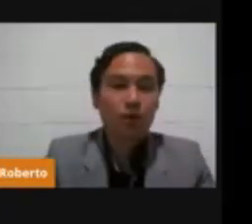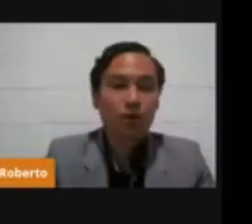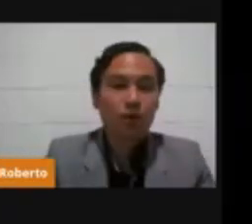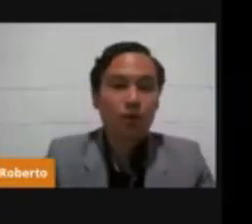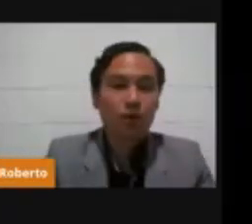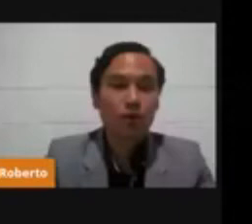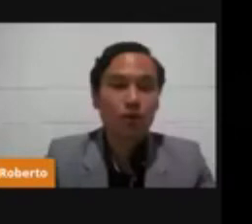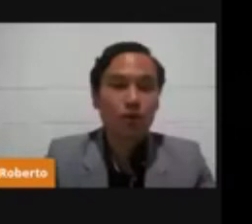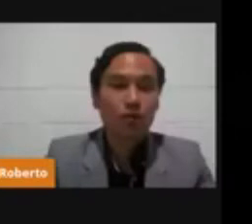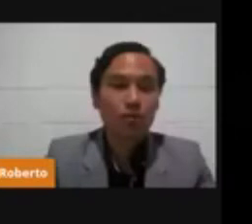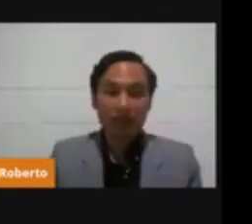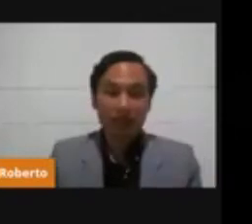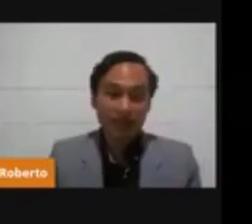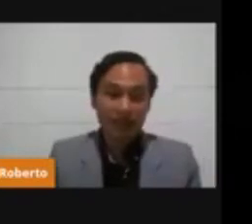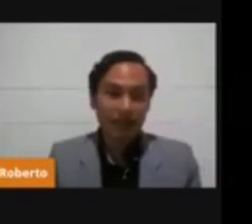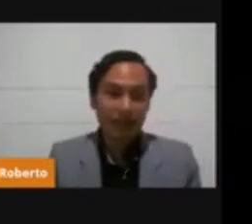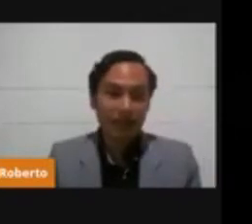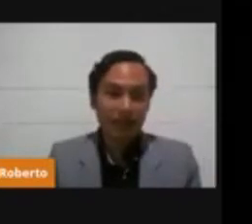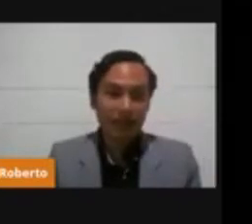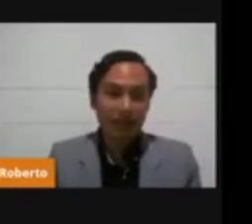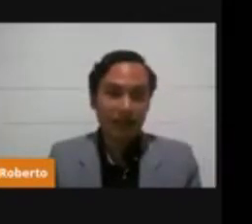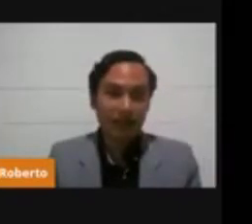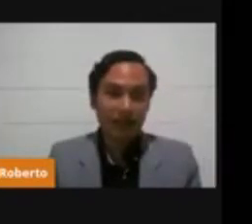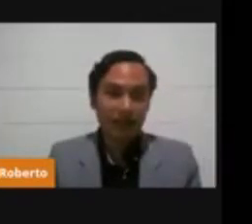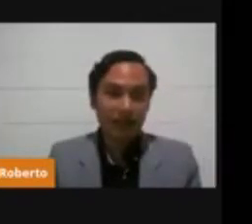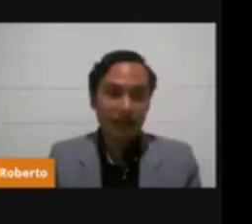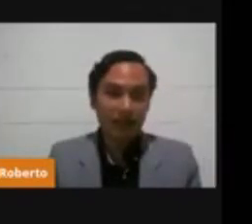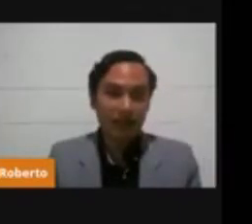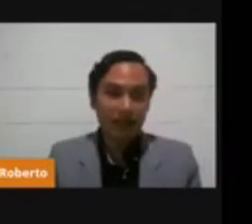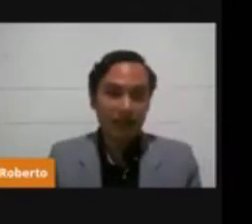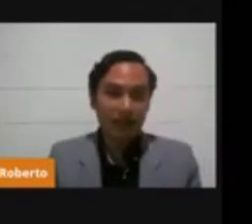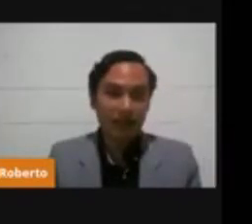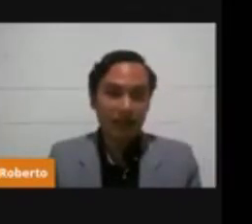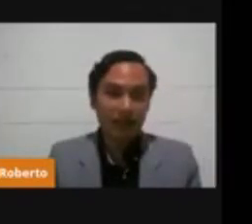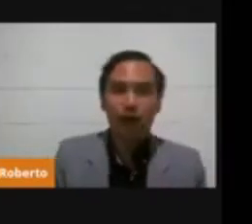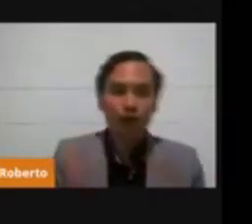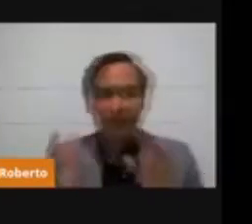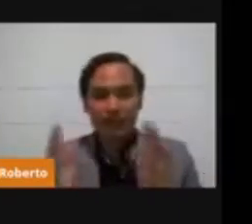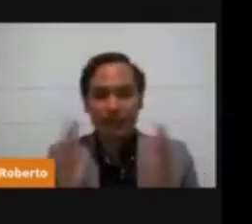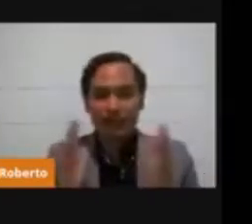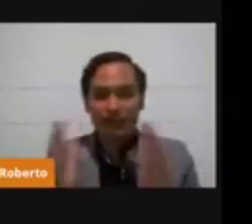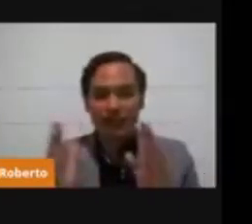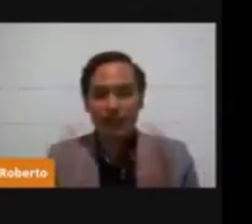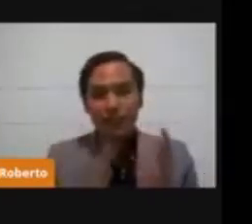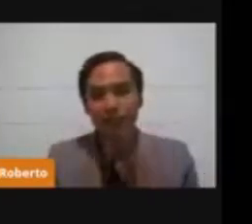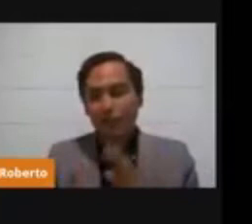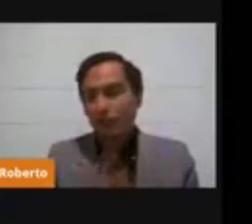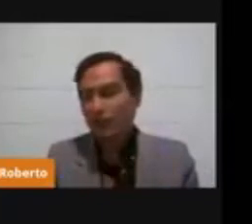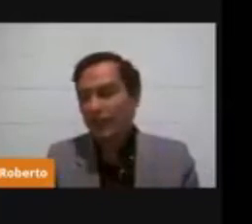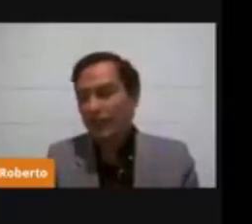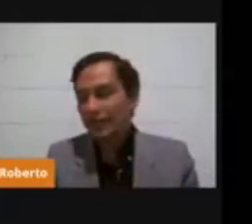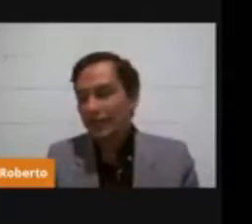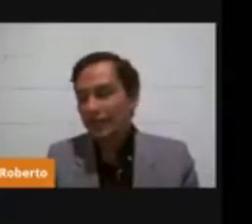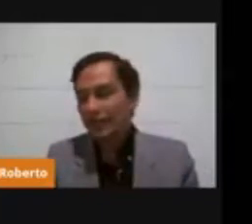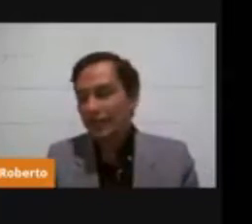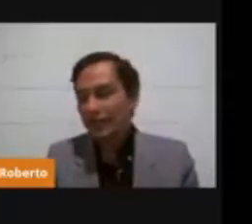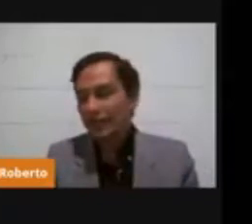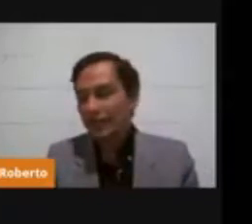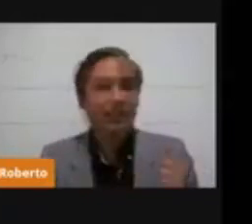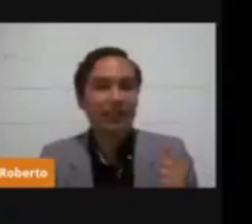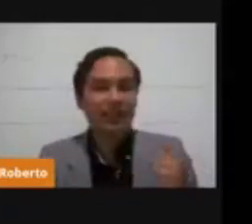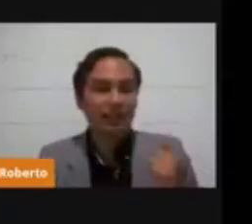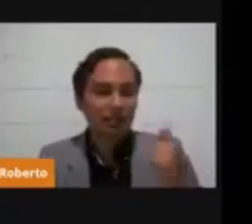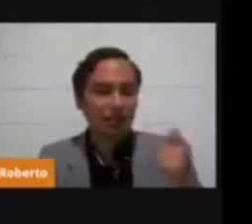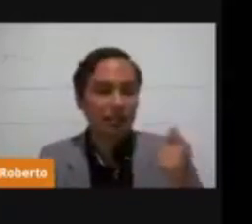hubo una capacidad a raíz del conflicto, pero también un poco con esto de la revolución industrial, y